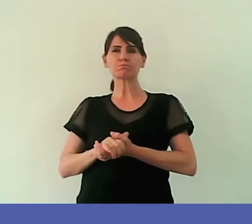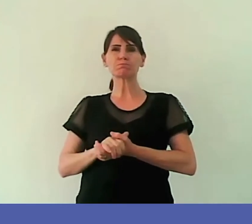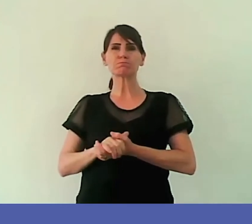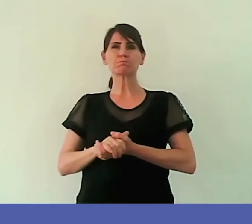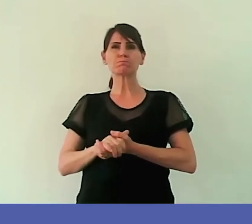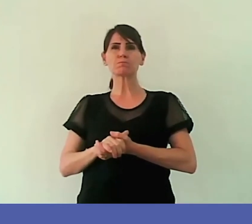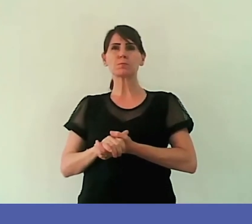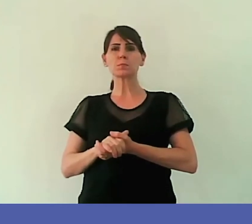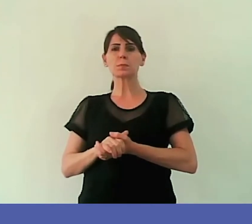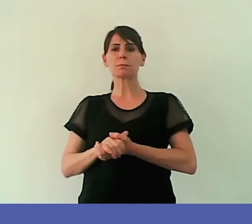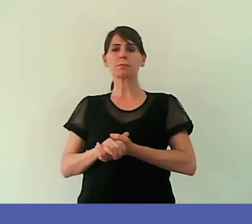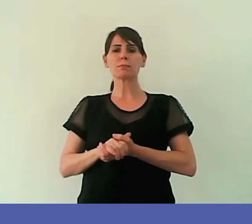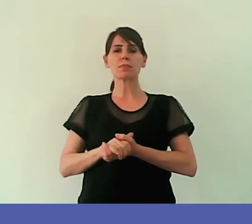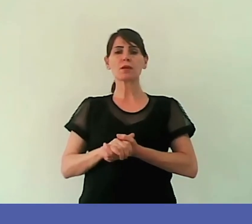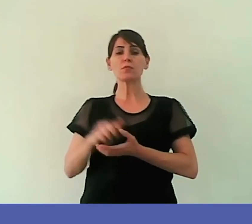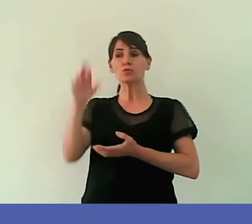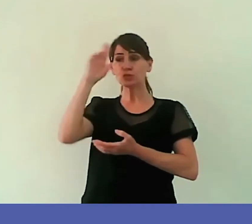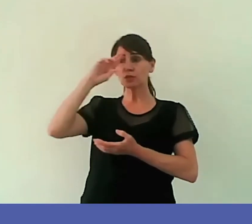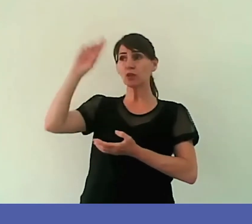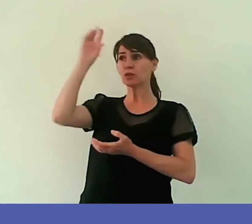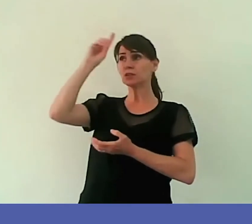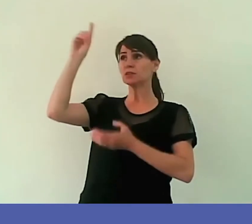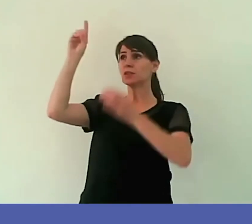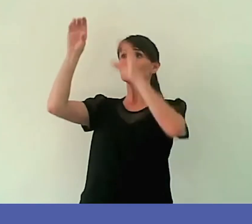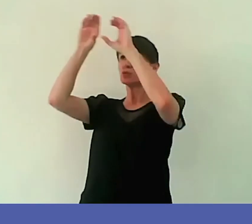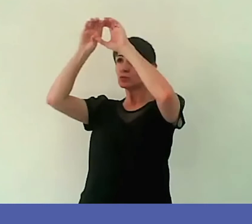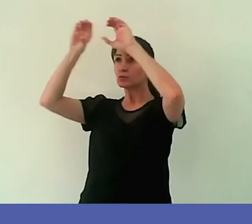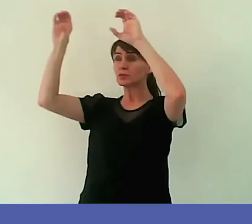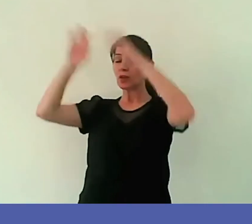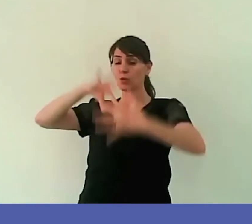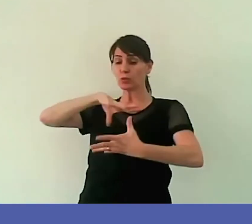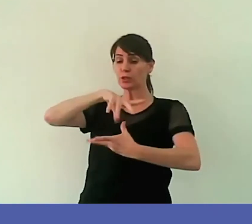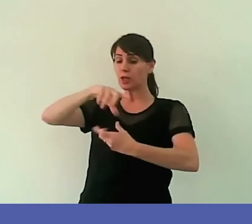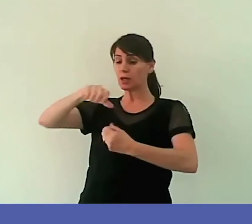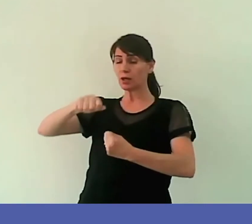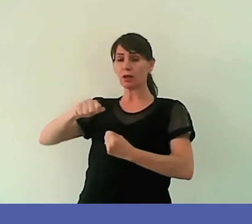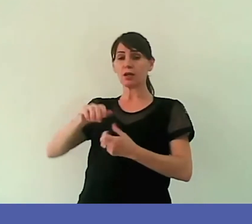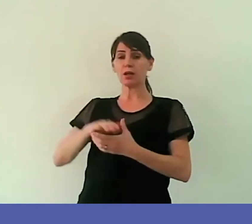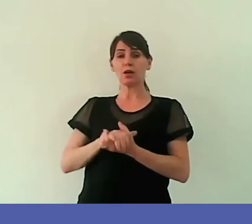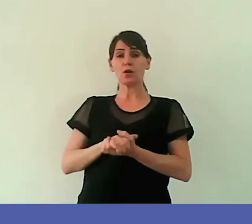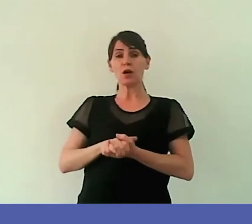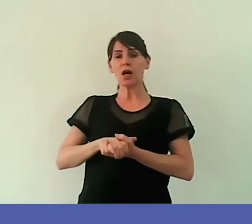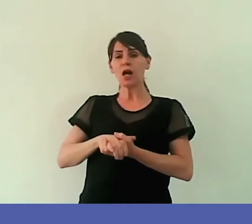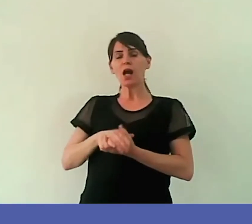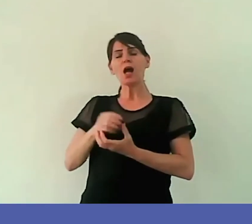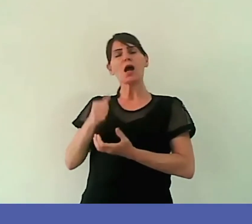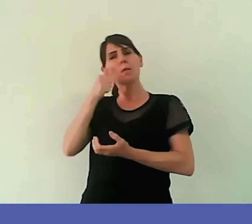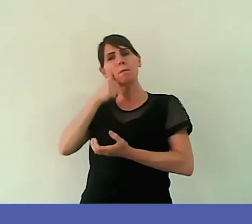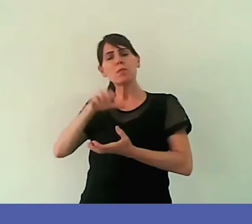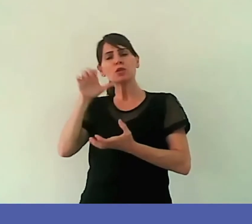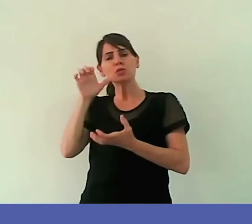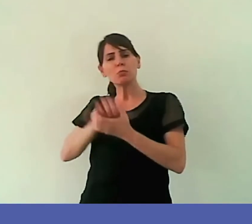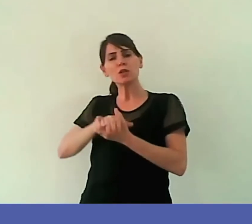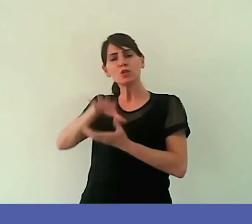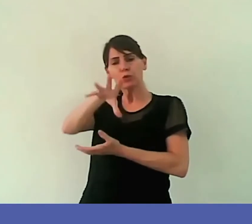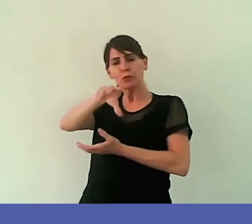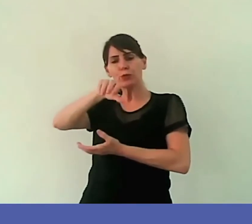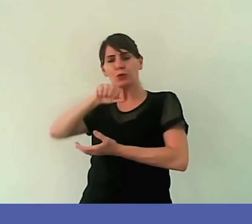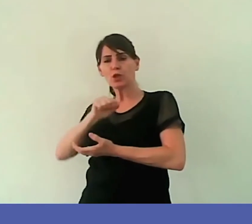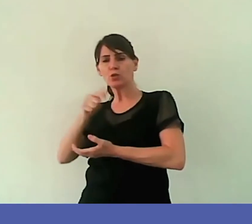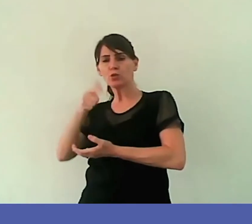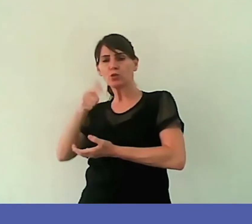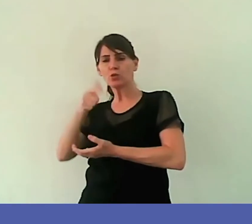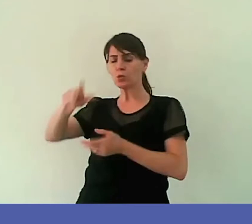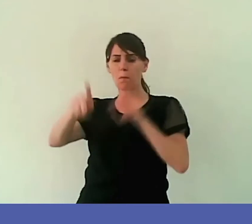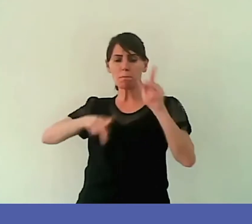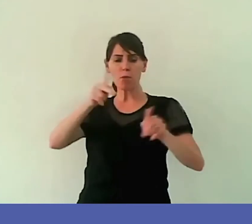Jurar pelo Senhor, Deus do céu e da terra, que não tomarás esposa para meu filho das filhas dos cananeus, entre os quais